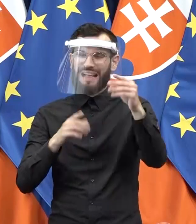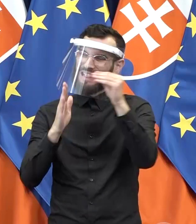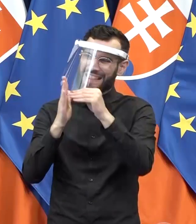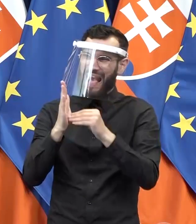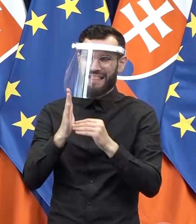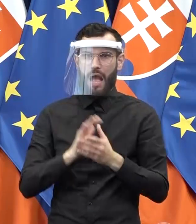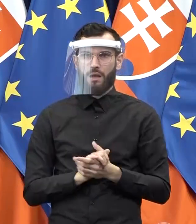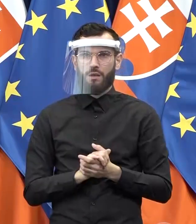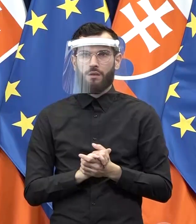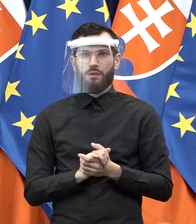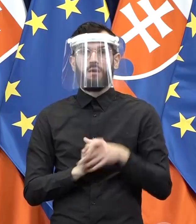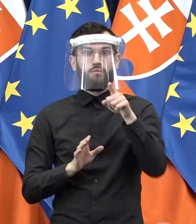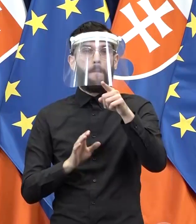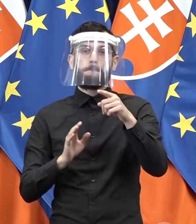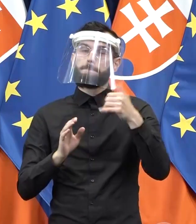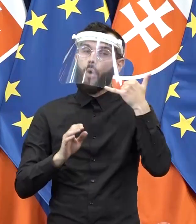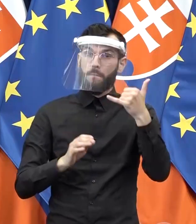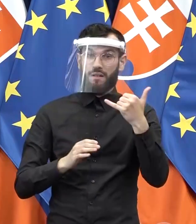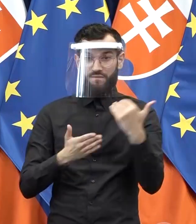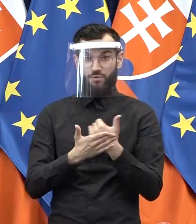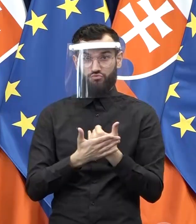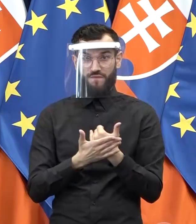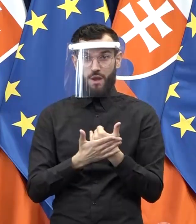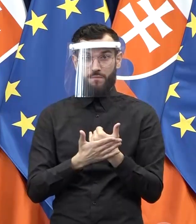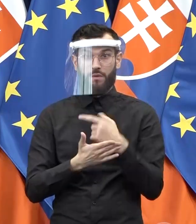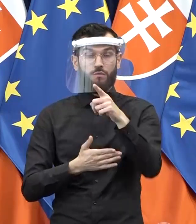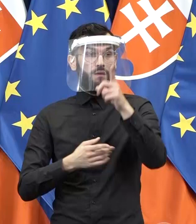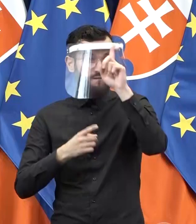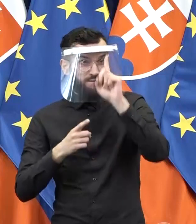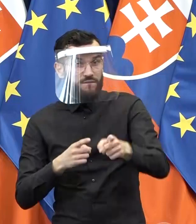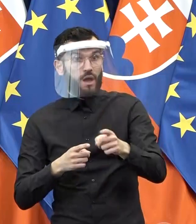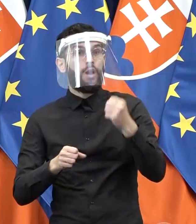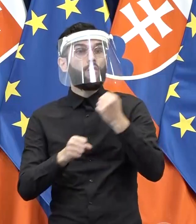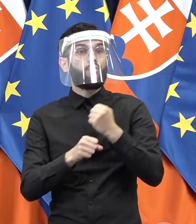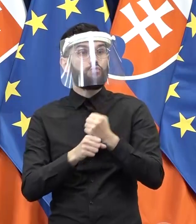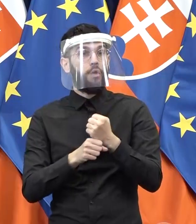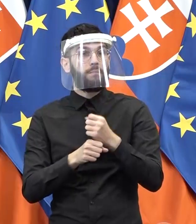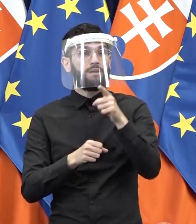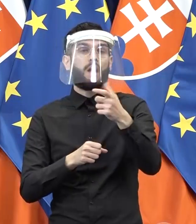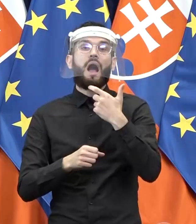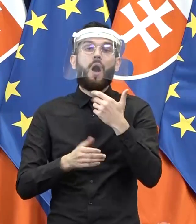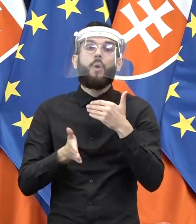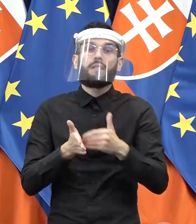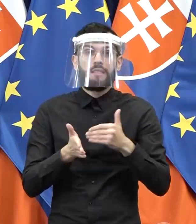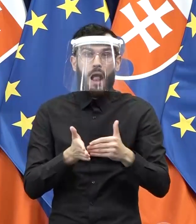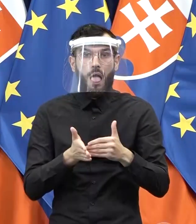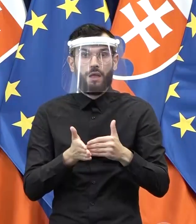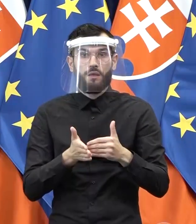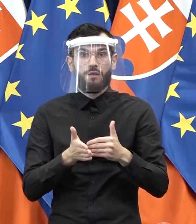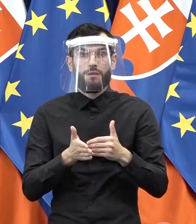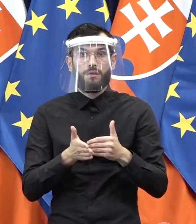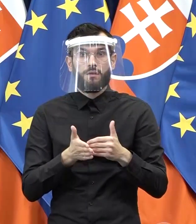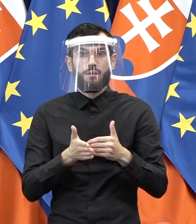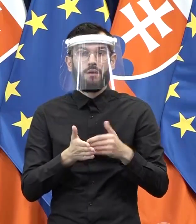ktoré mobilní operátori majú, na to, aby upozornili alebo identifikovali potenciálne ľudí, ktorí mohli prísť